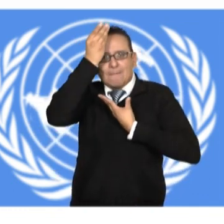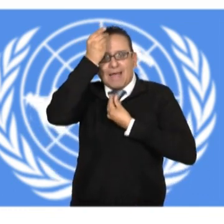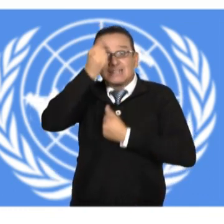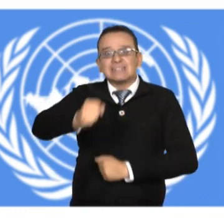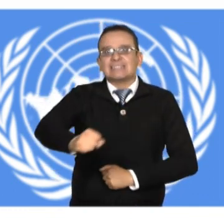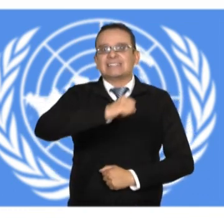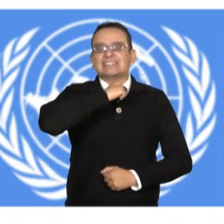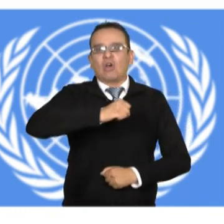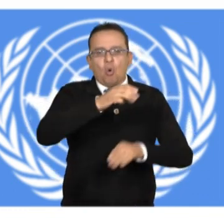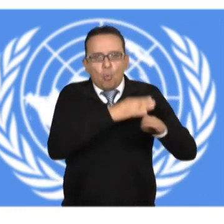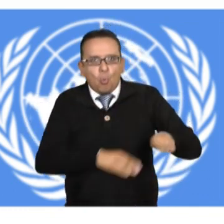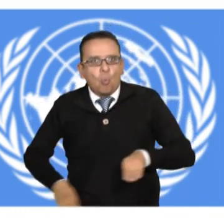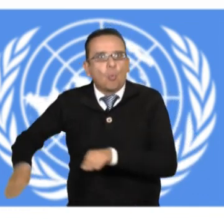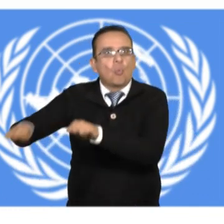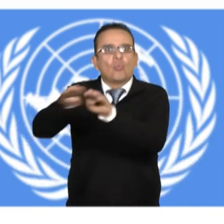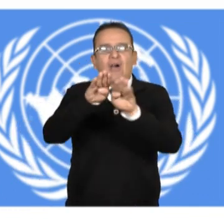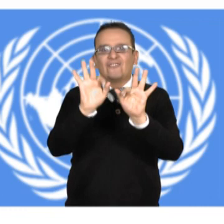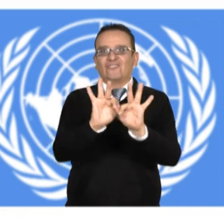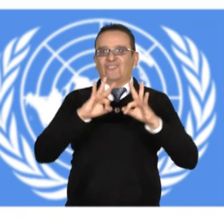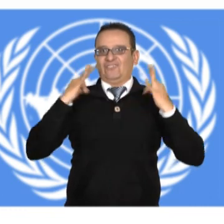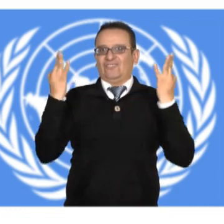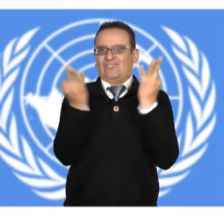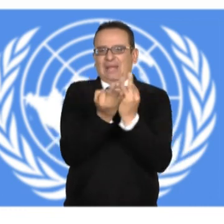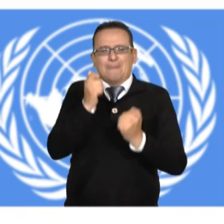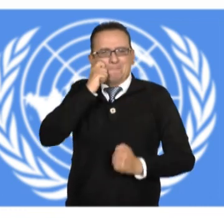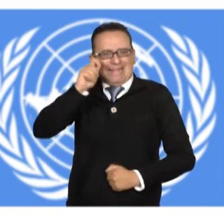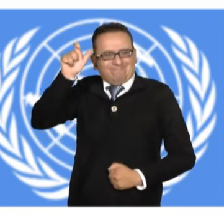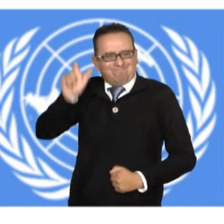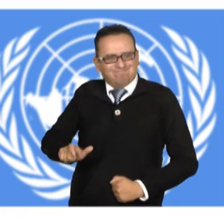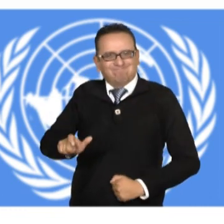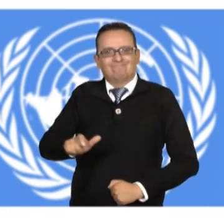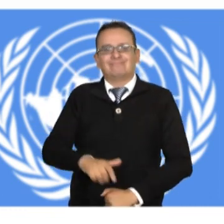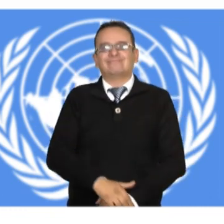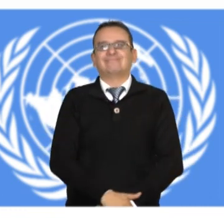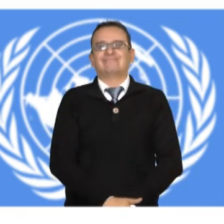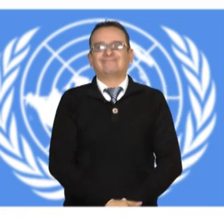e inalienables de todos los miembros de la familia humana.